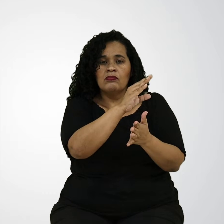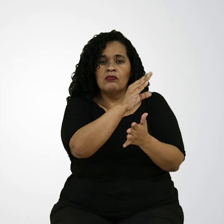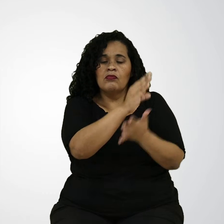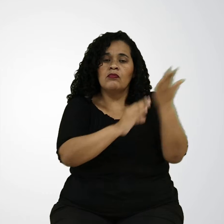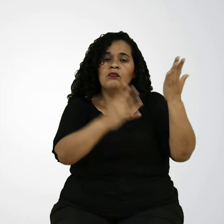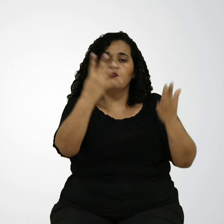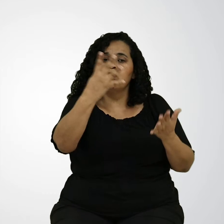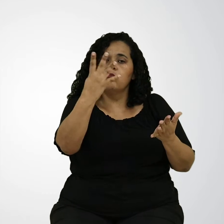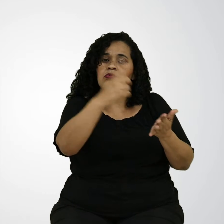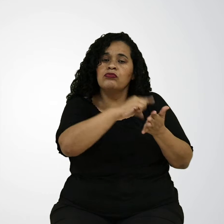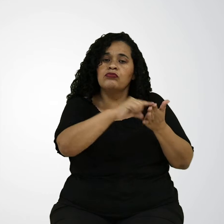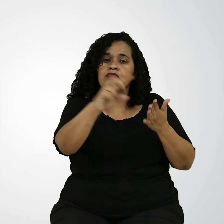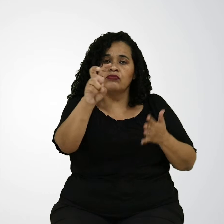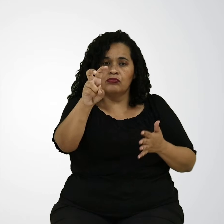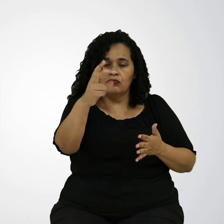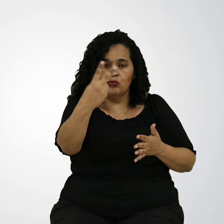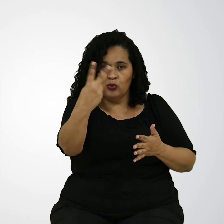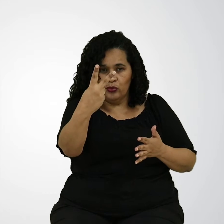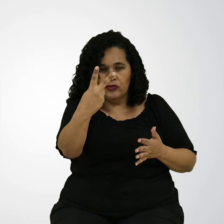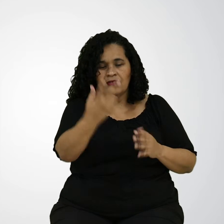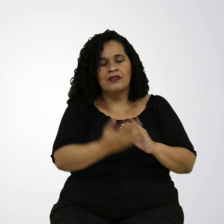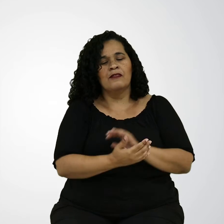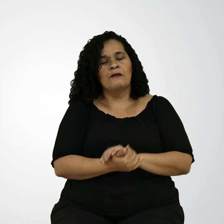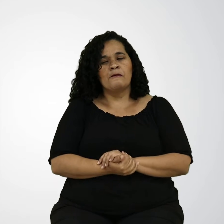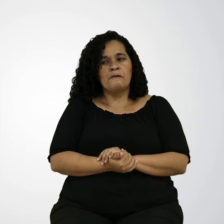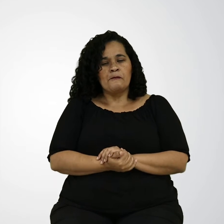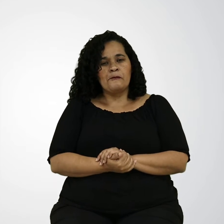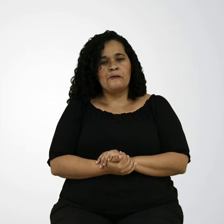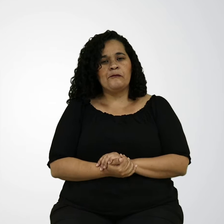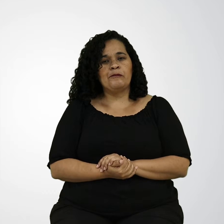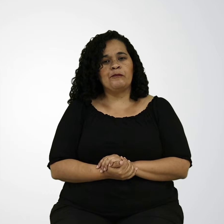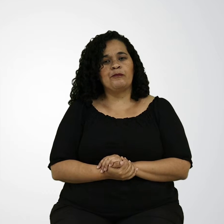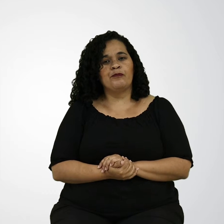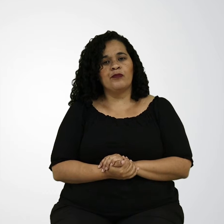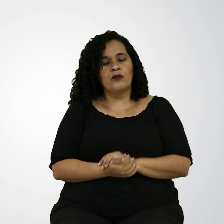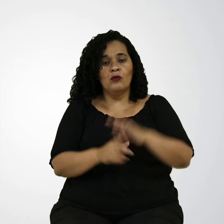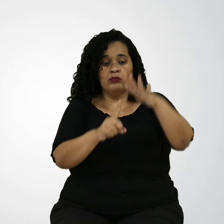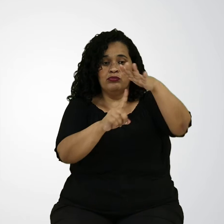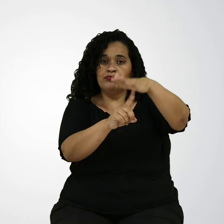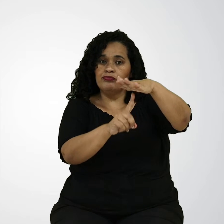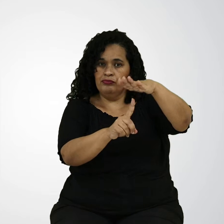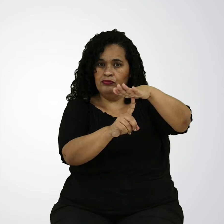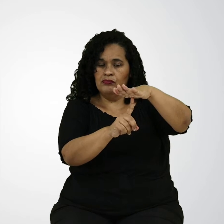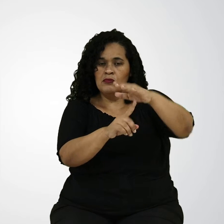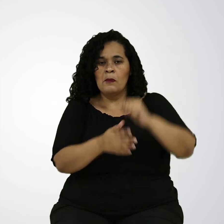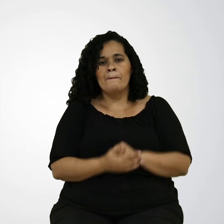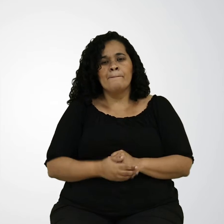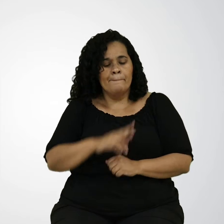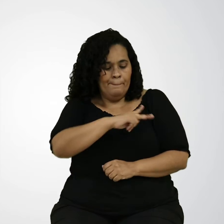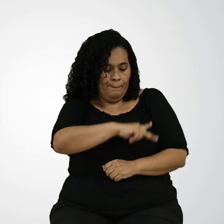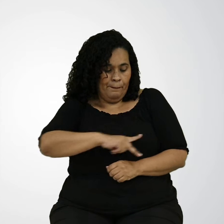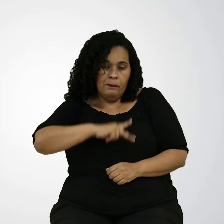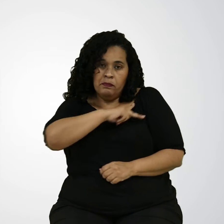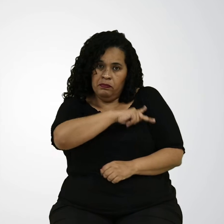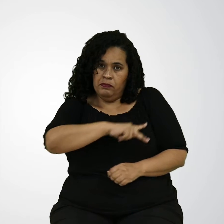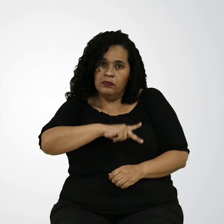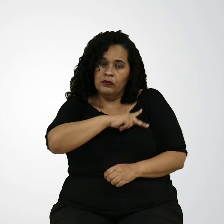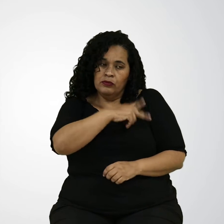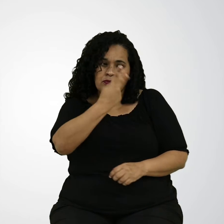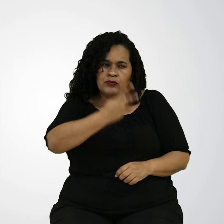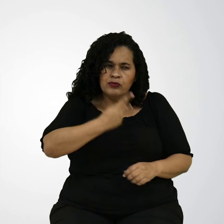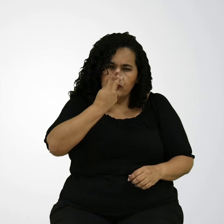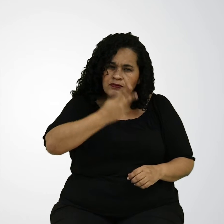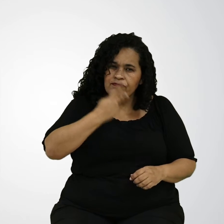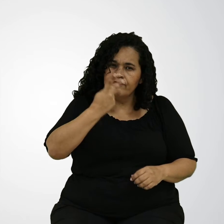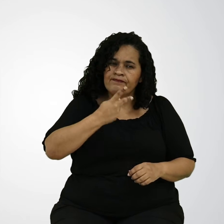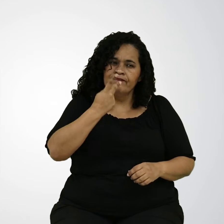capítulo 4, esses dois primeiros princípios que são trabalhados no item 1, quando Paulo diz, perseverai na oração,